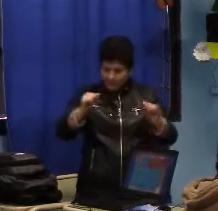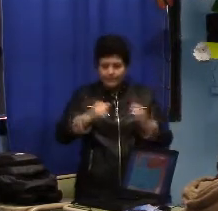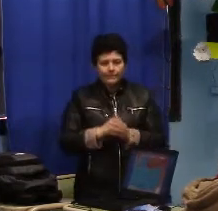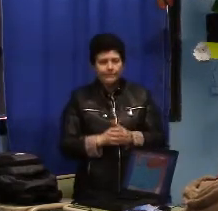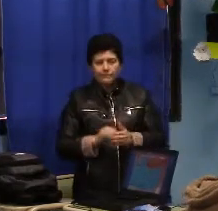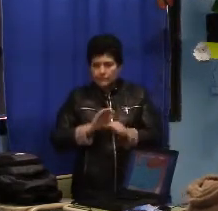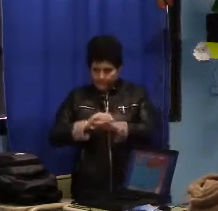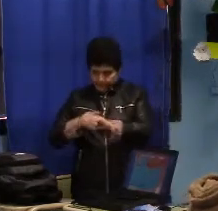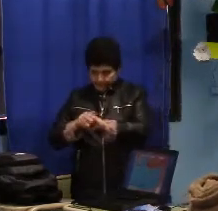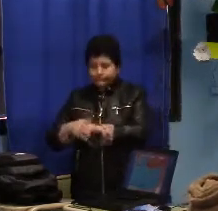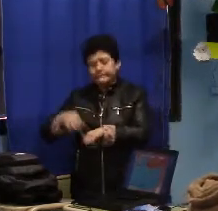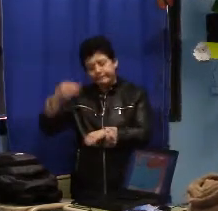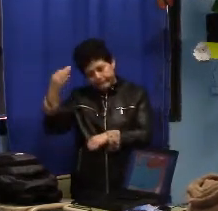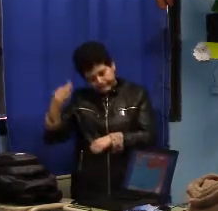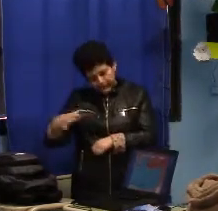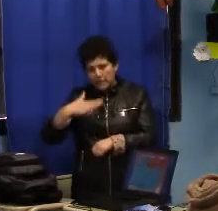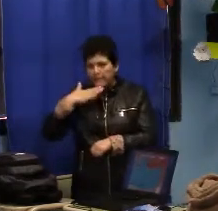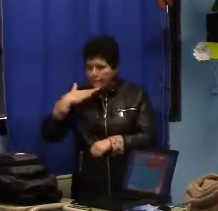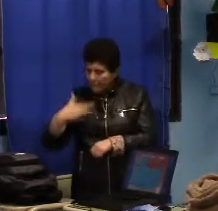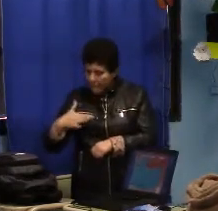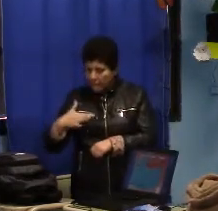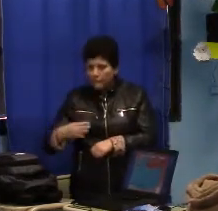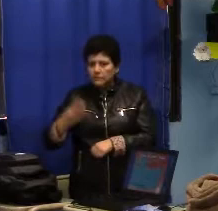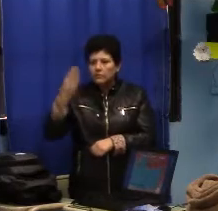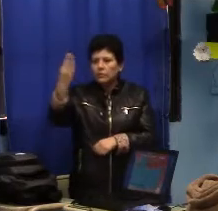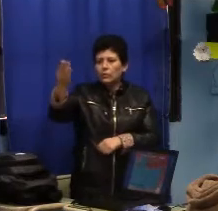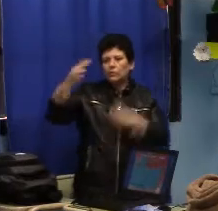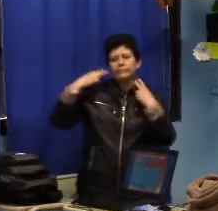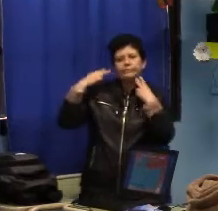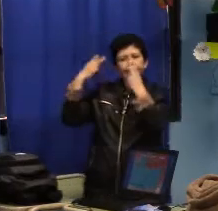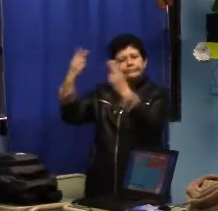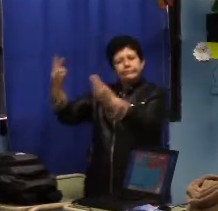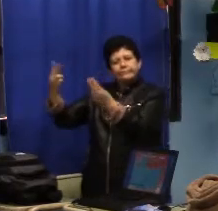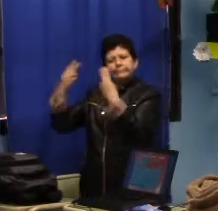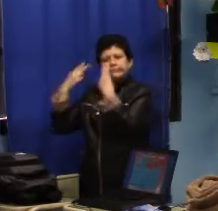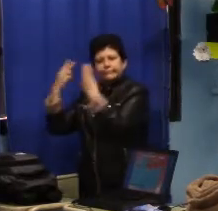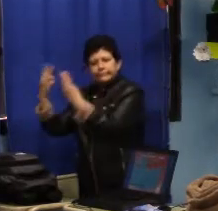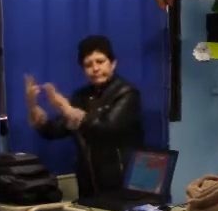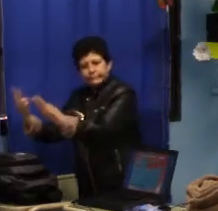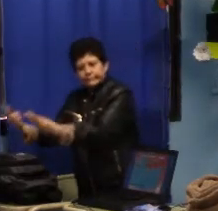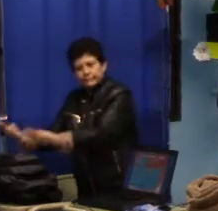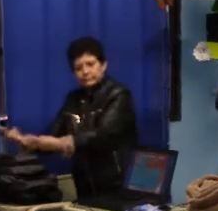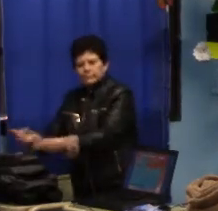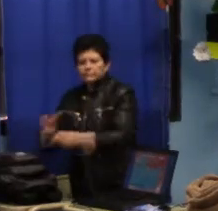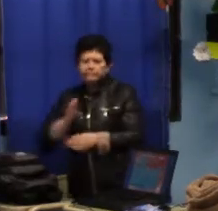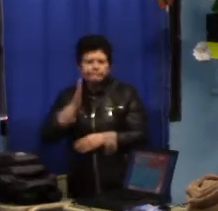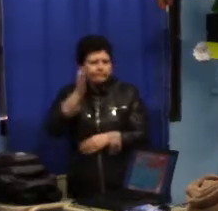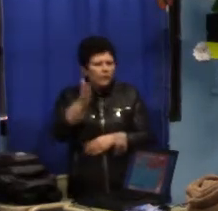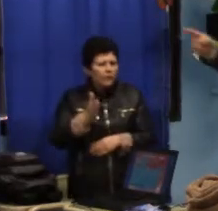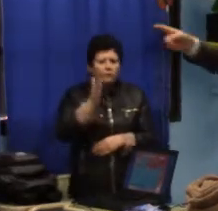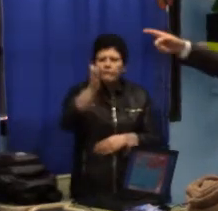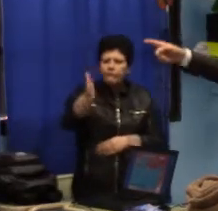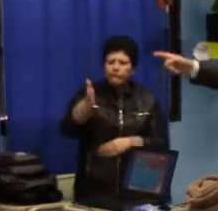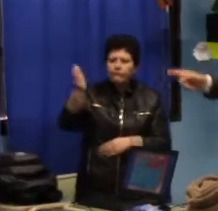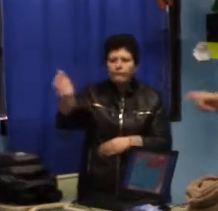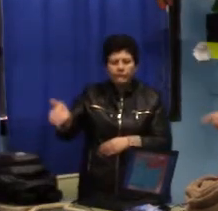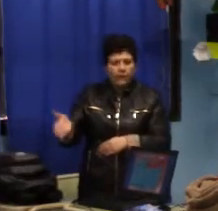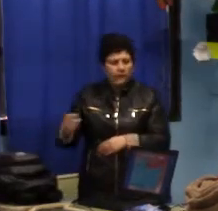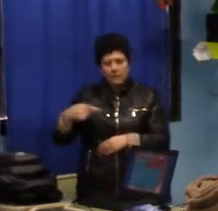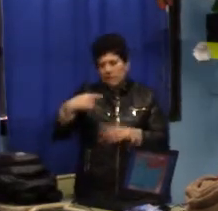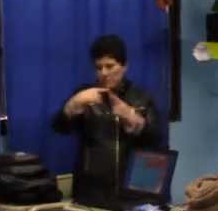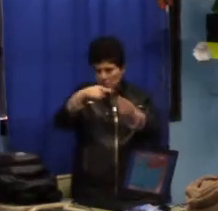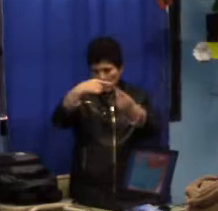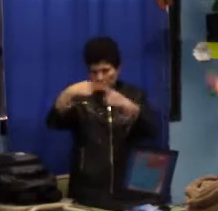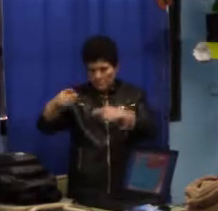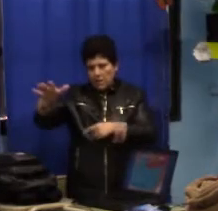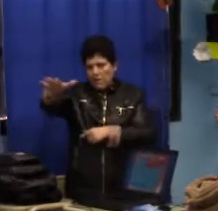Pablo sí entendió. Cuatro viajes misioneros. No en su tierra. Todo el mundo.